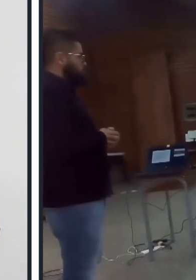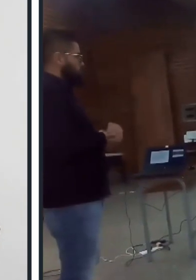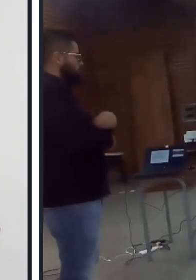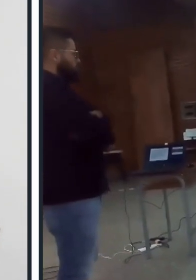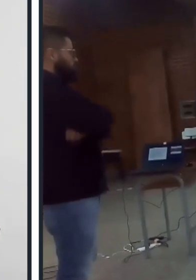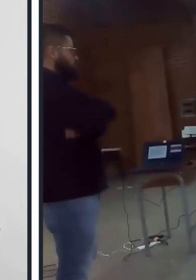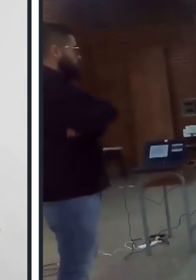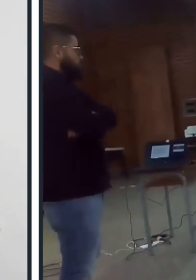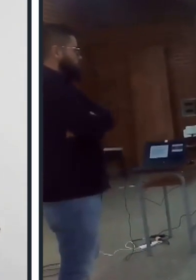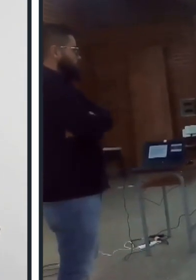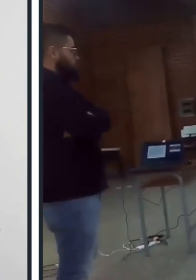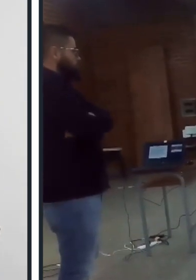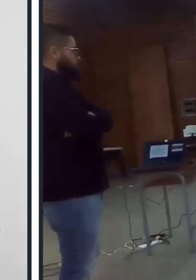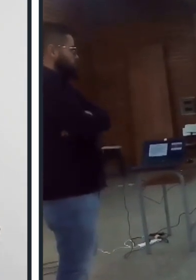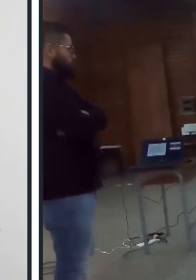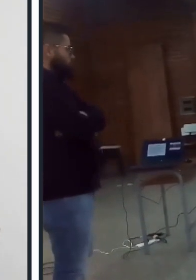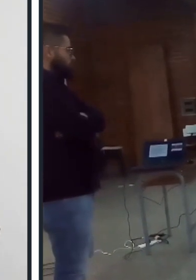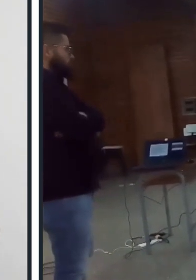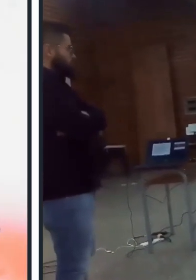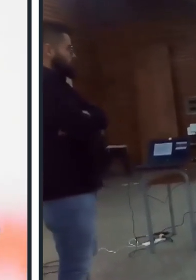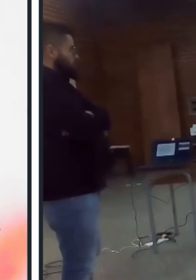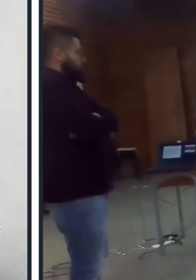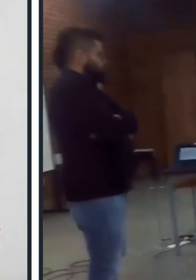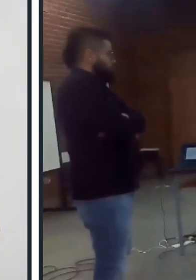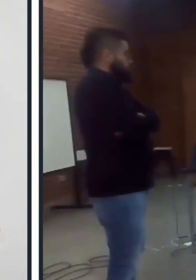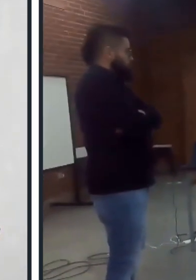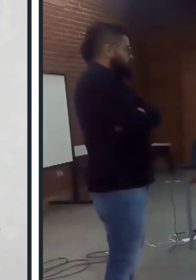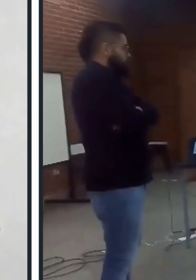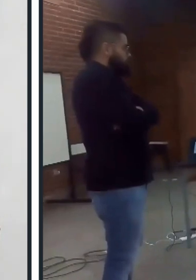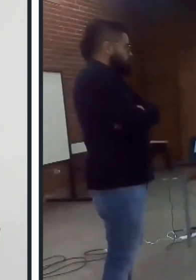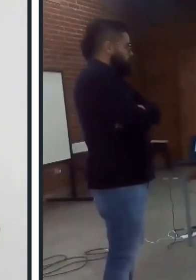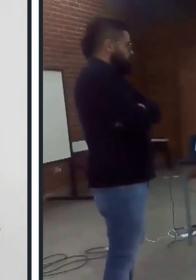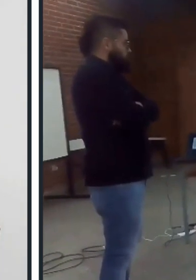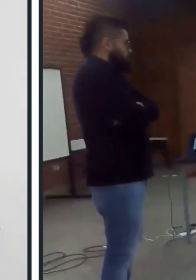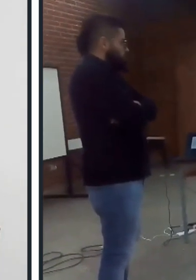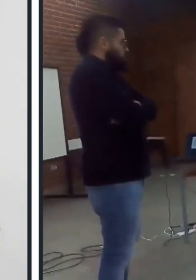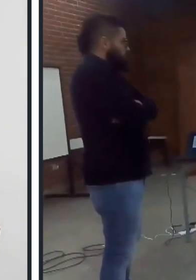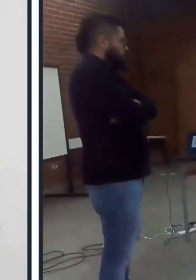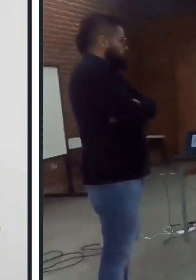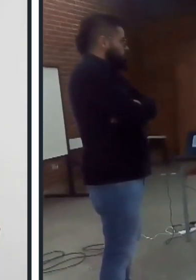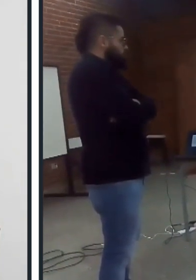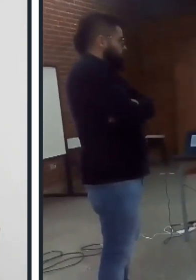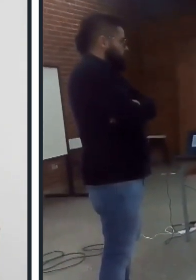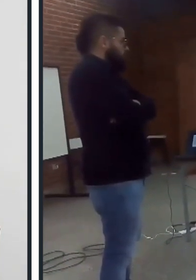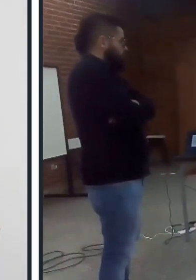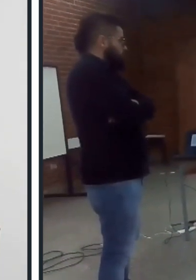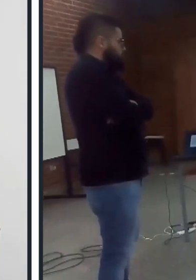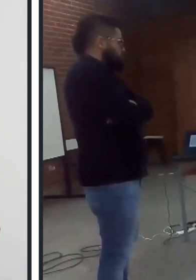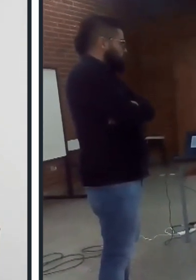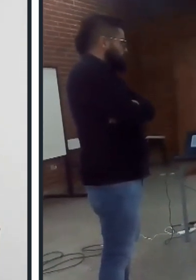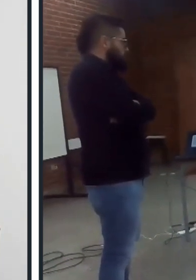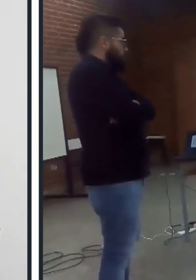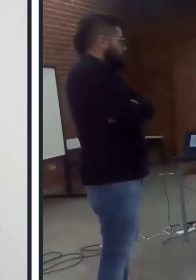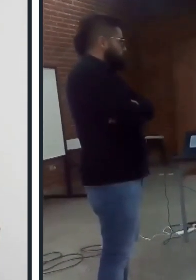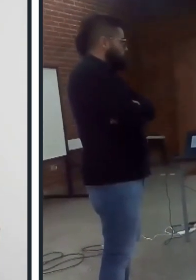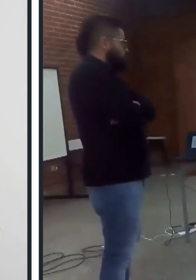ellos. Ellos tienen una memoria particular porque memorizar la seña de cada uno, a mí me costaría. Claro.